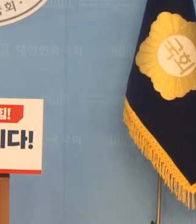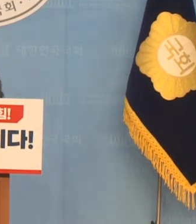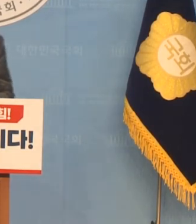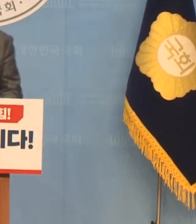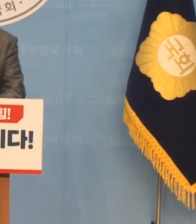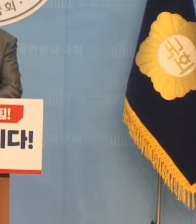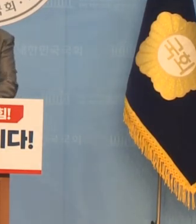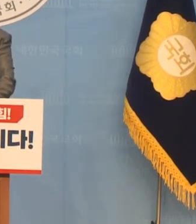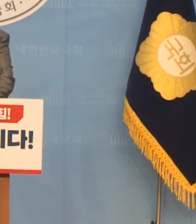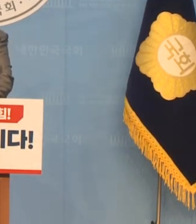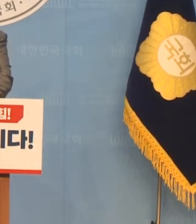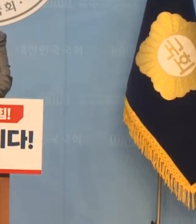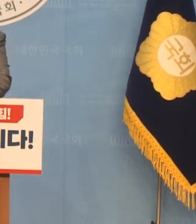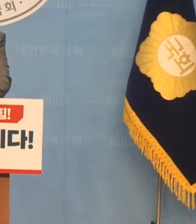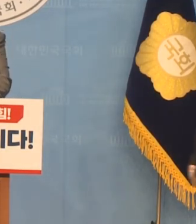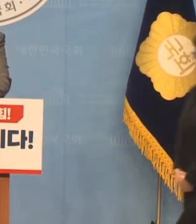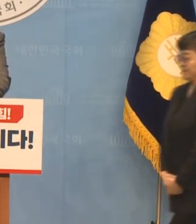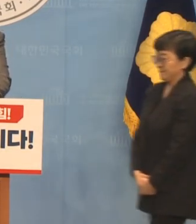네.